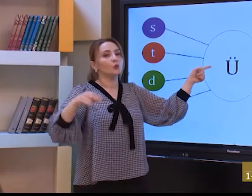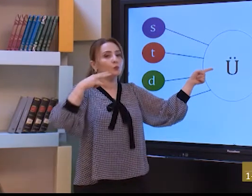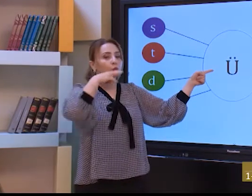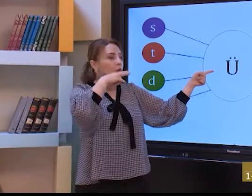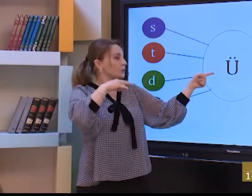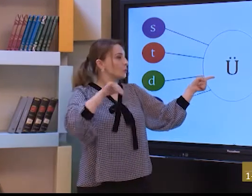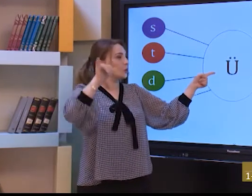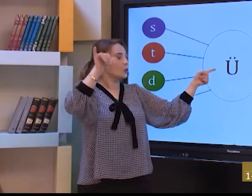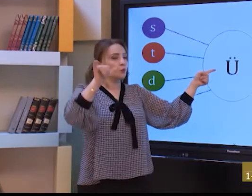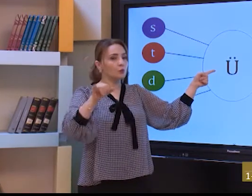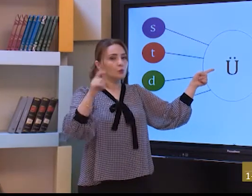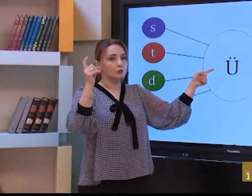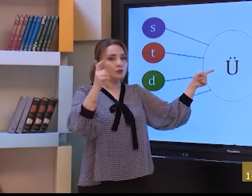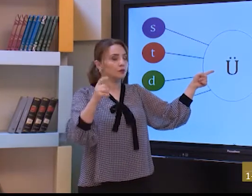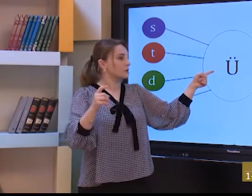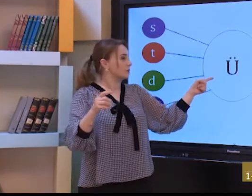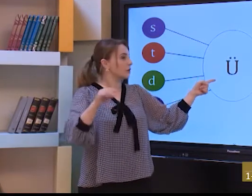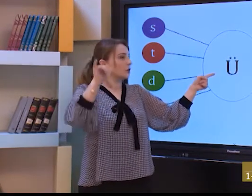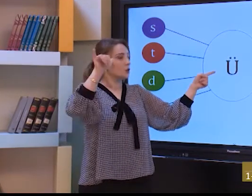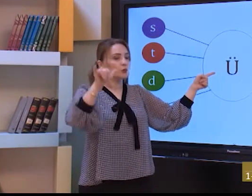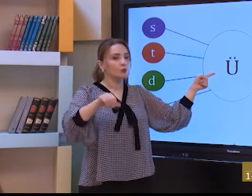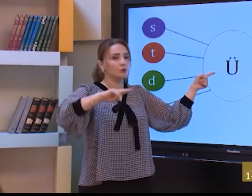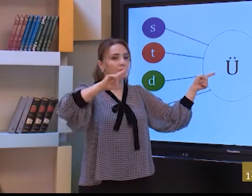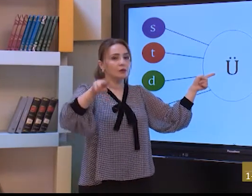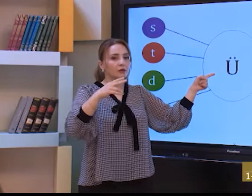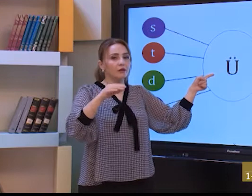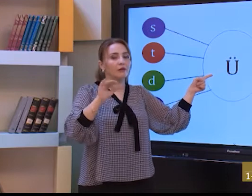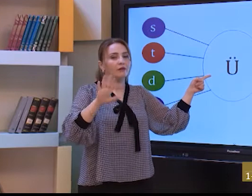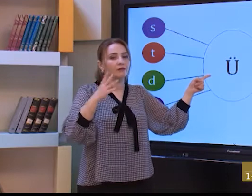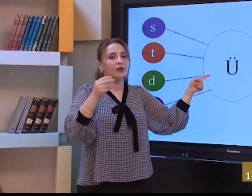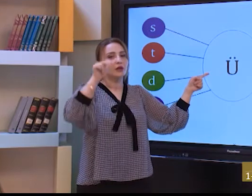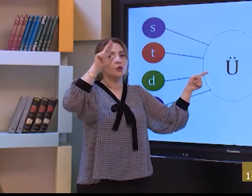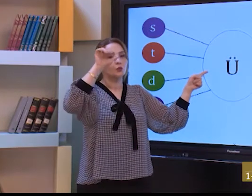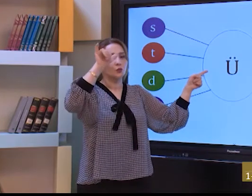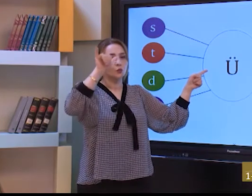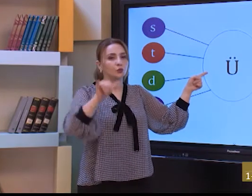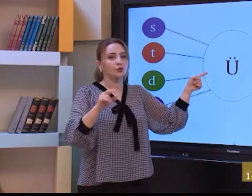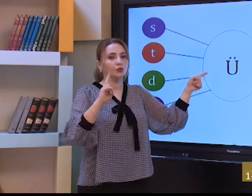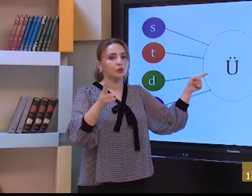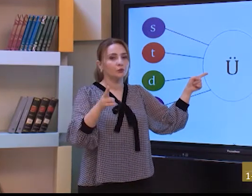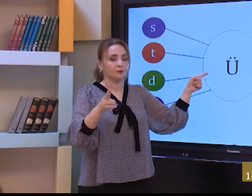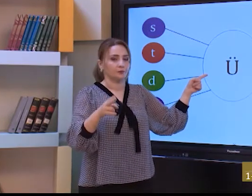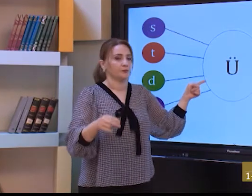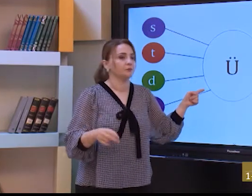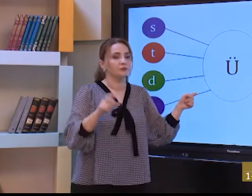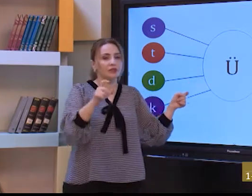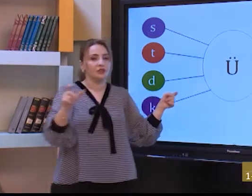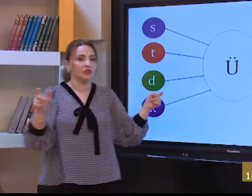üp, üz, üd və ük